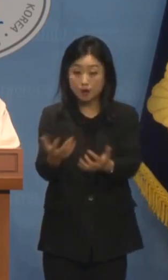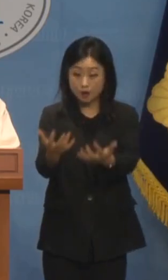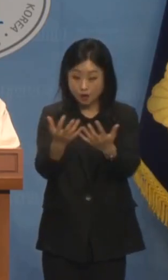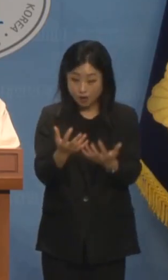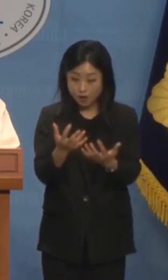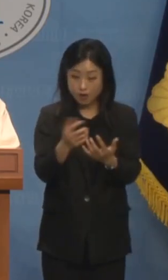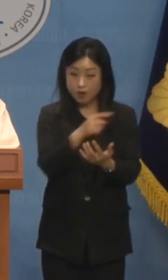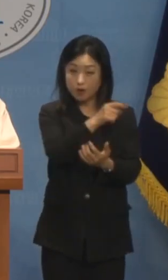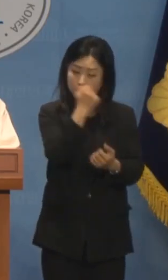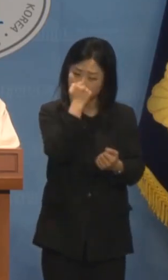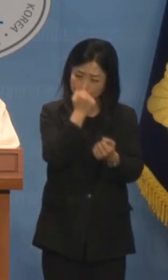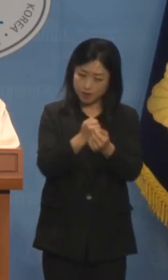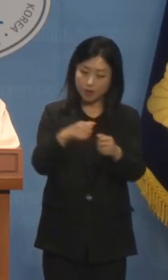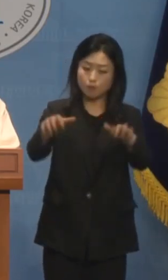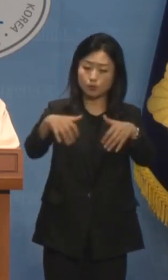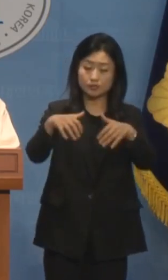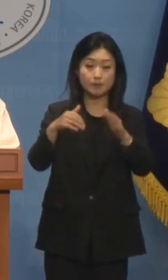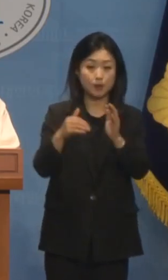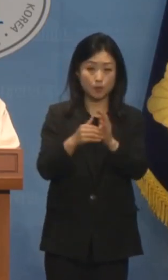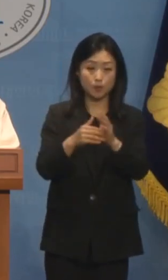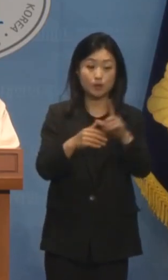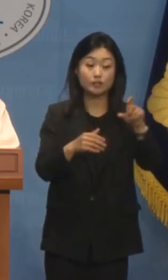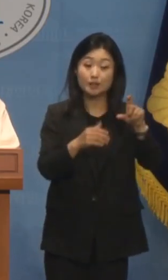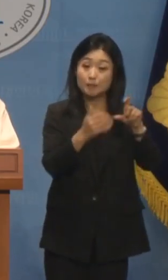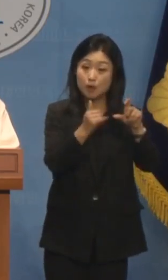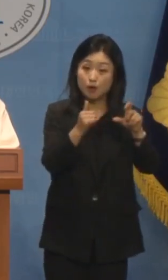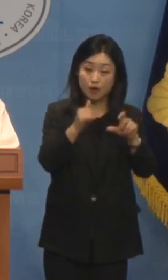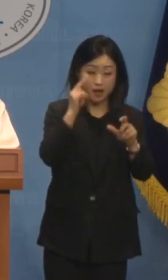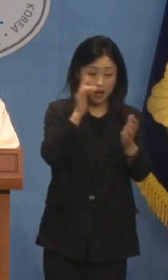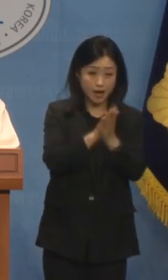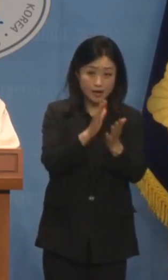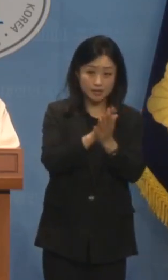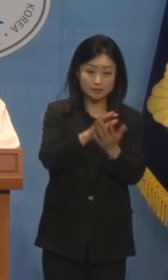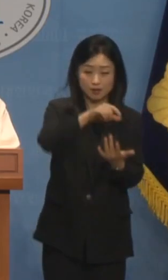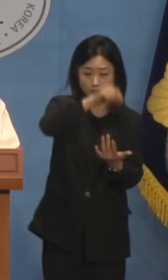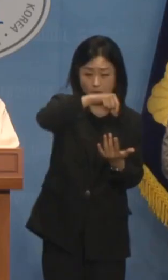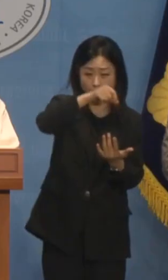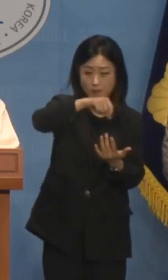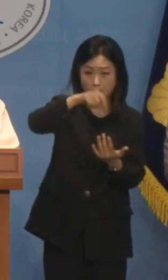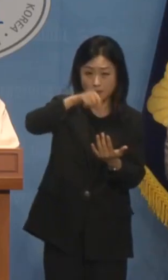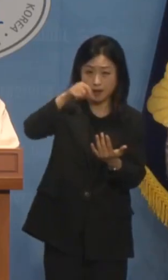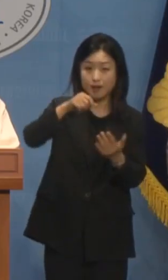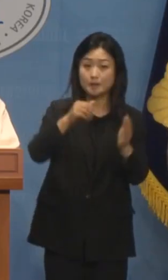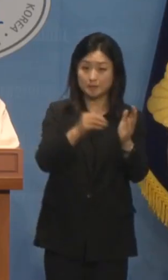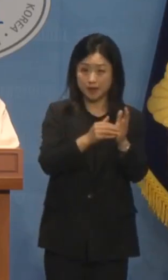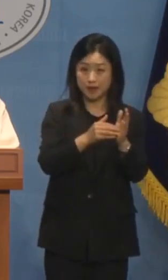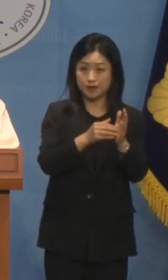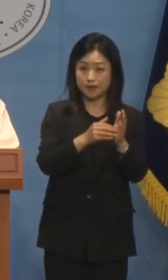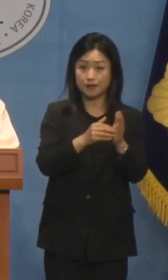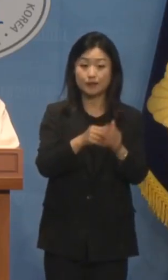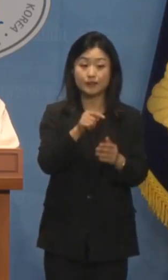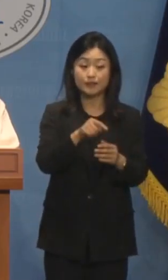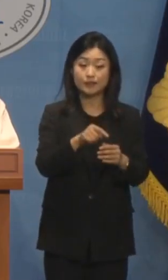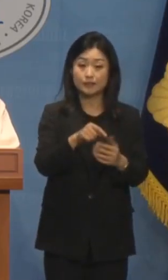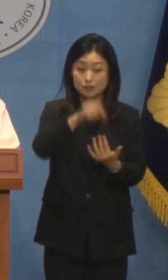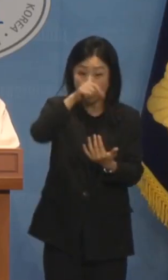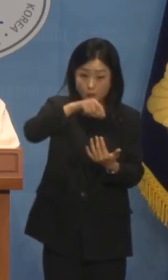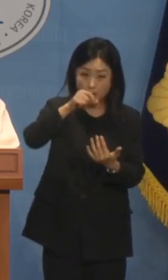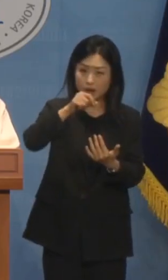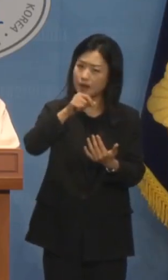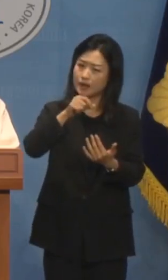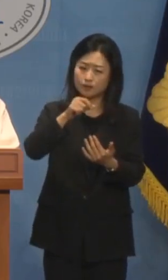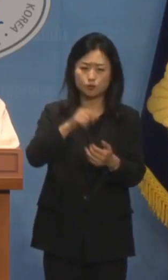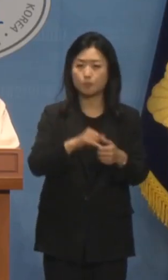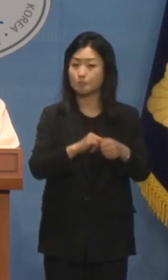대검이 일방적으로 모집한 것이고 15명도 대검 기획관실에서 선발한 것이라 선발 자체가 투명하지